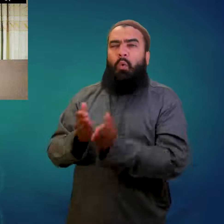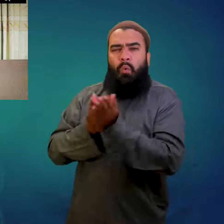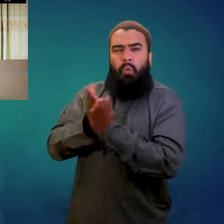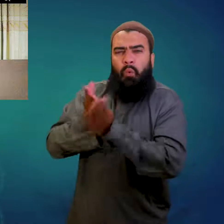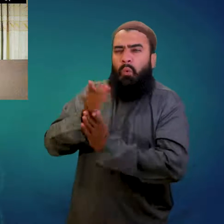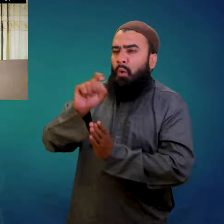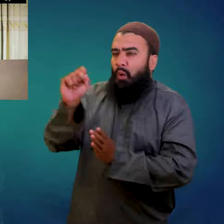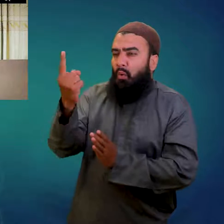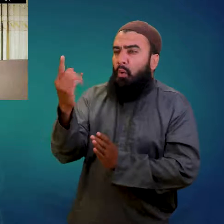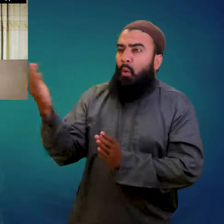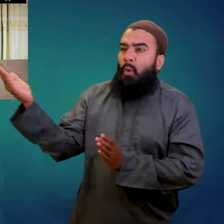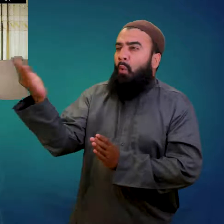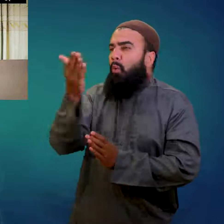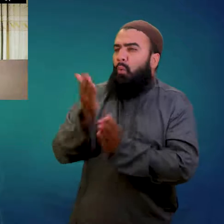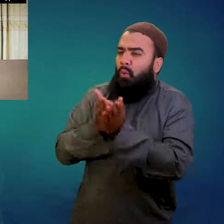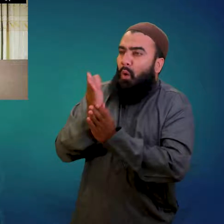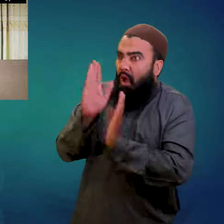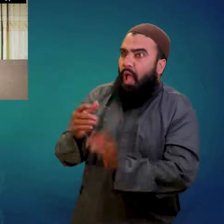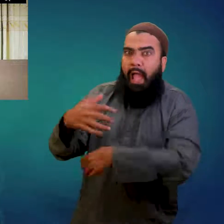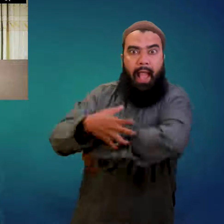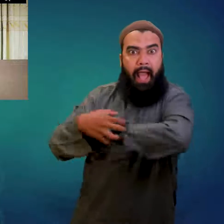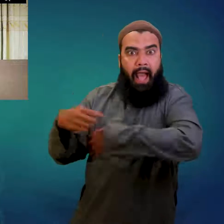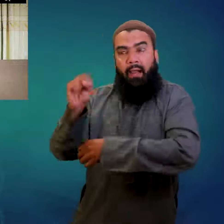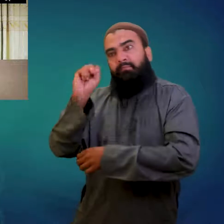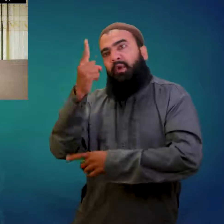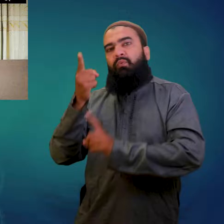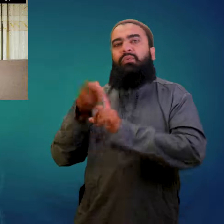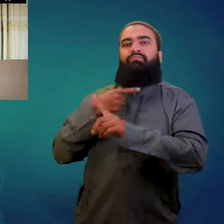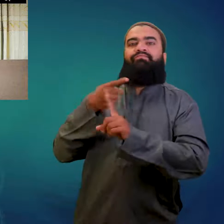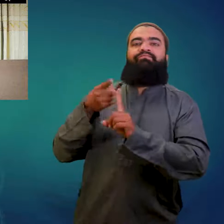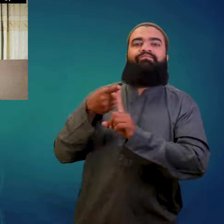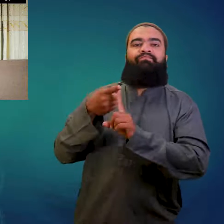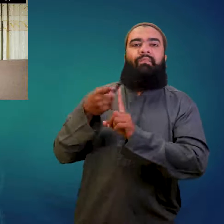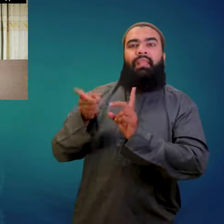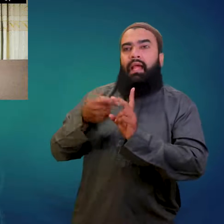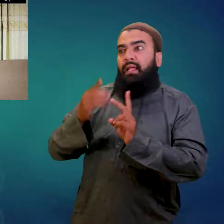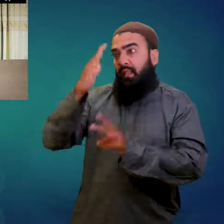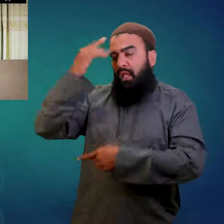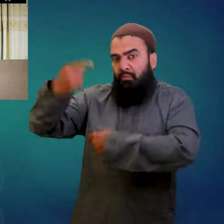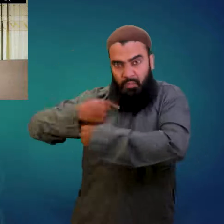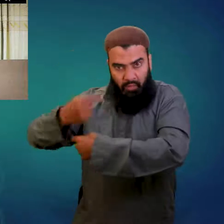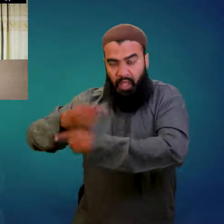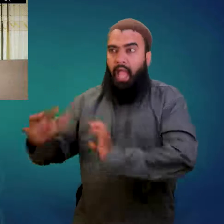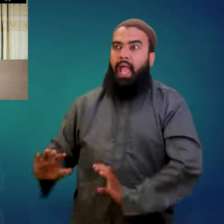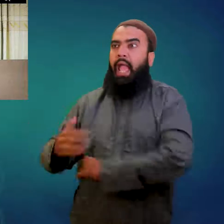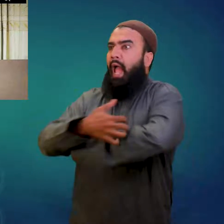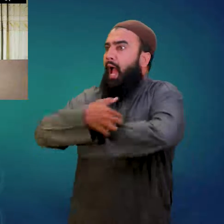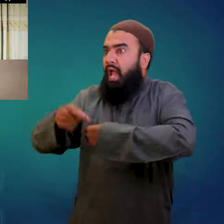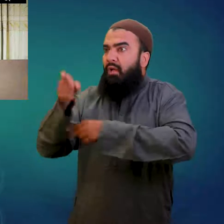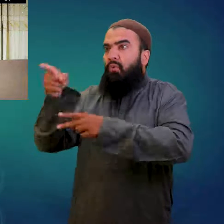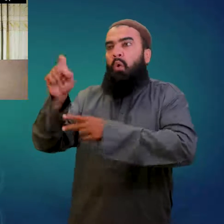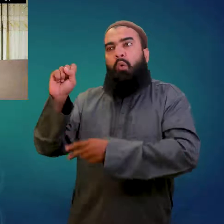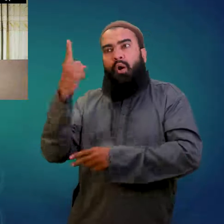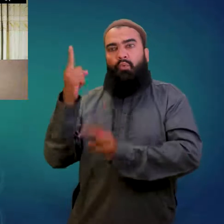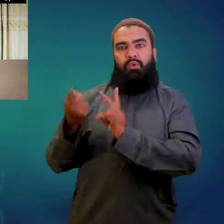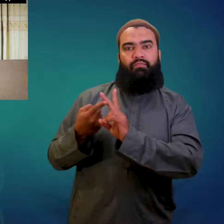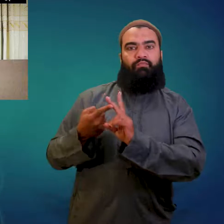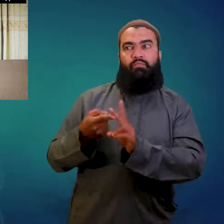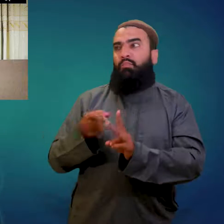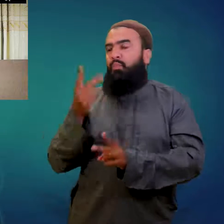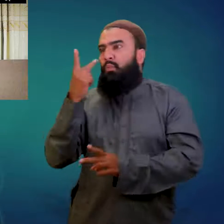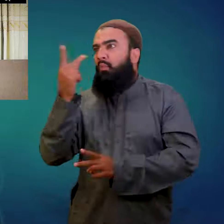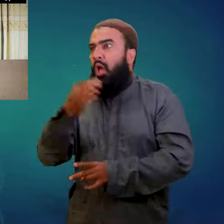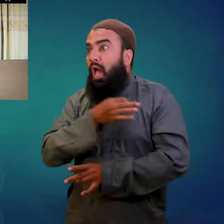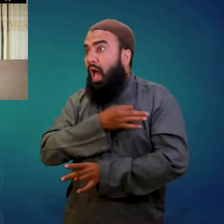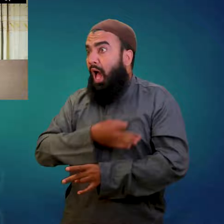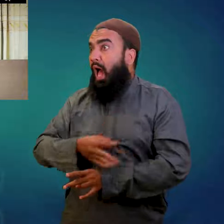جائے، یعنی حقوق تو مقرر کر دیے گئے ہیں، لیکن انہی مدات میں ان لوگوں کو دیکھ لیا جائے جو